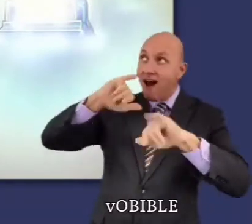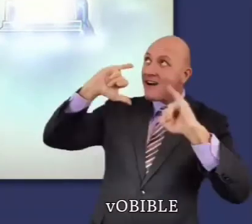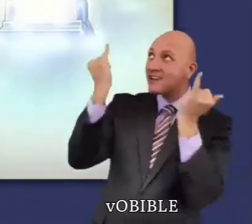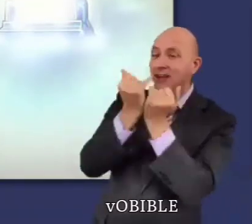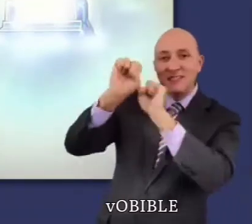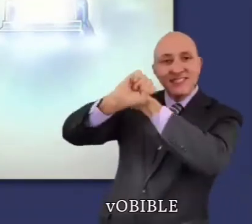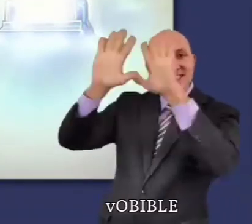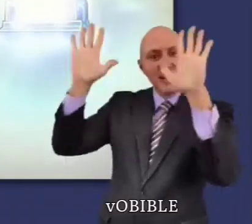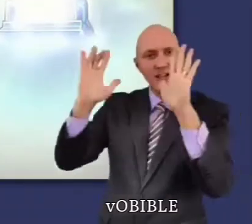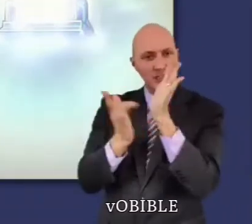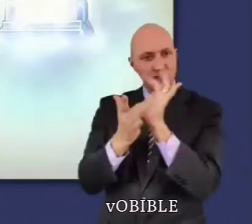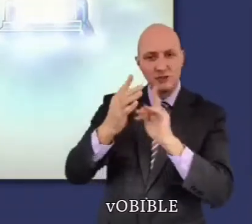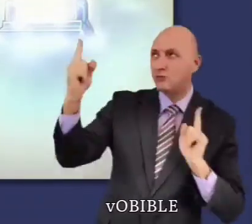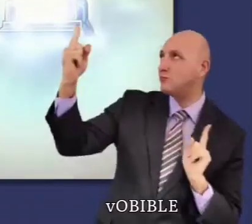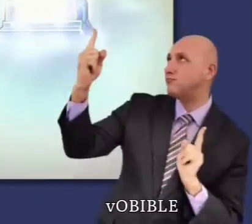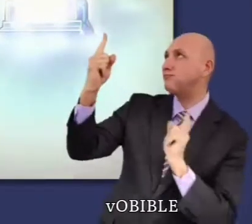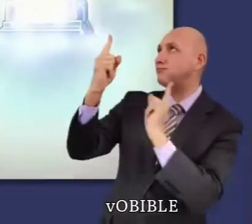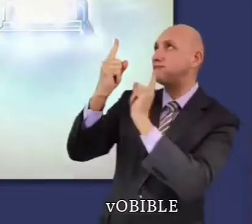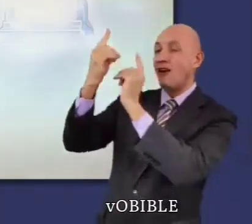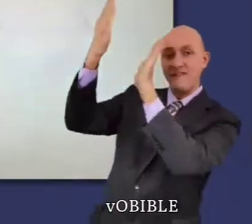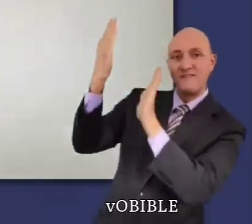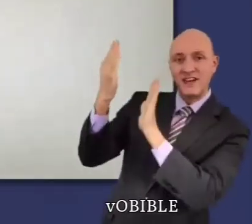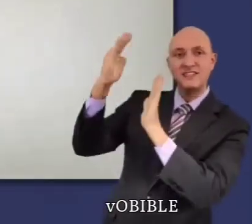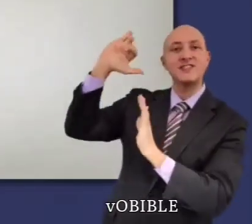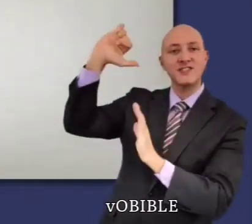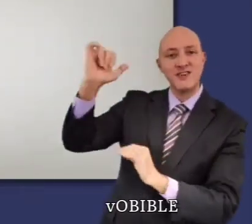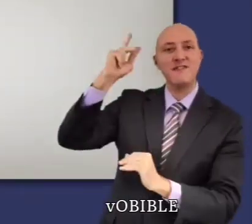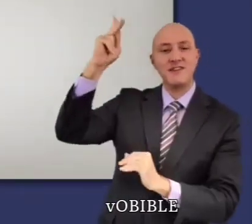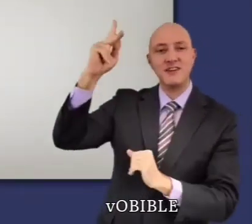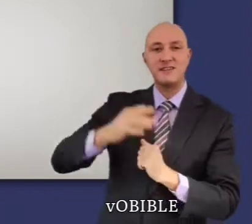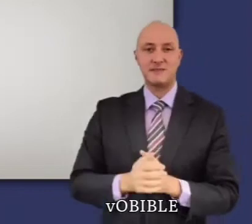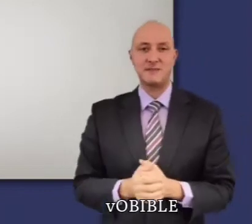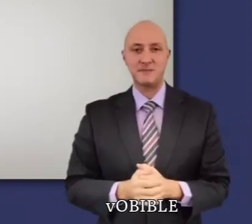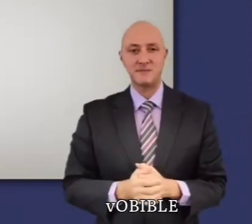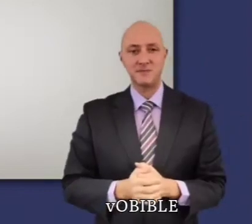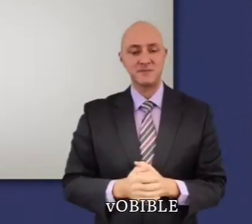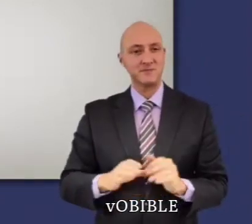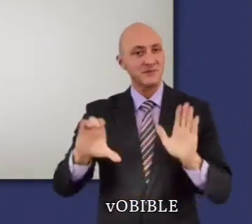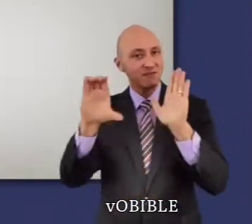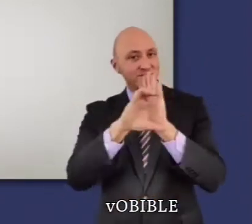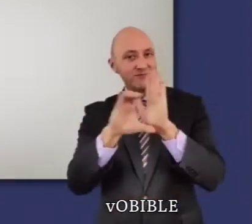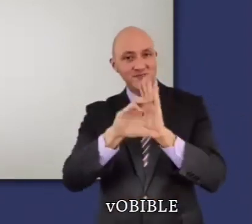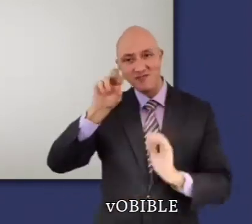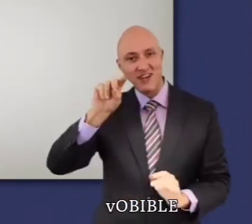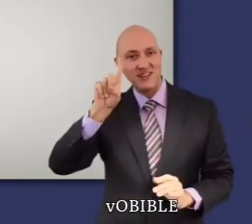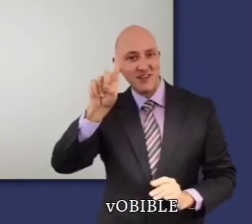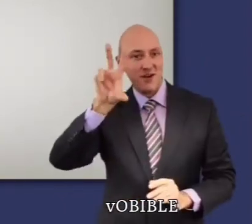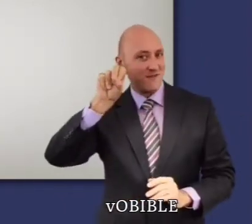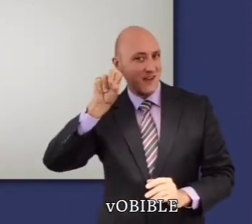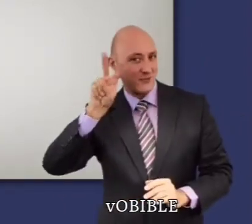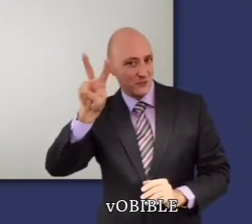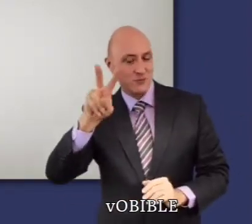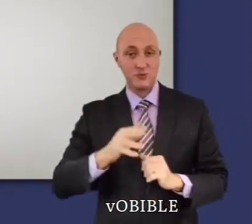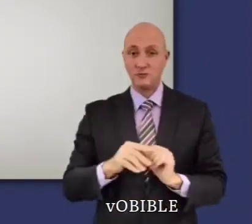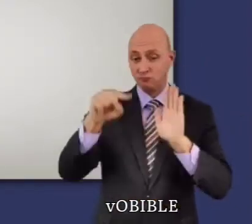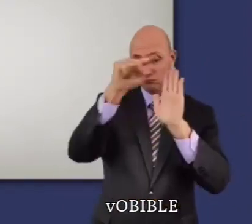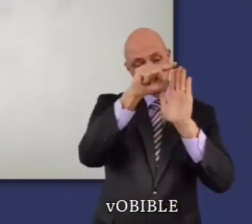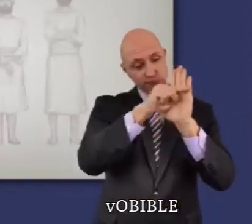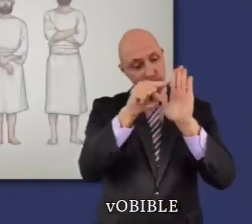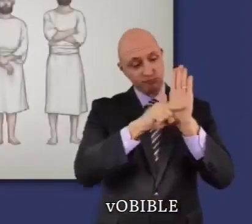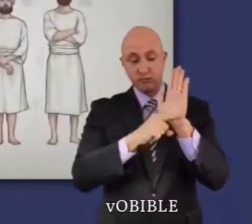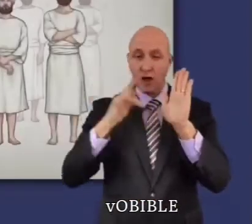Le sang des sacrifices d'animaux préfigure le sang de Jésus. Et le très saint du tabernacle représente le